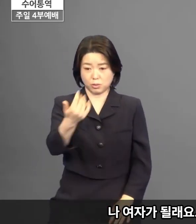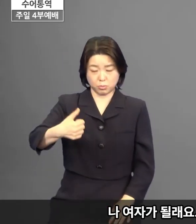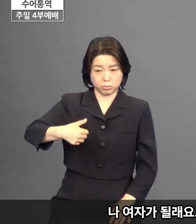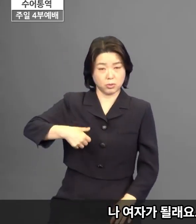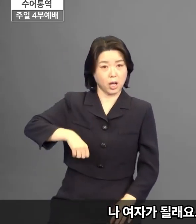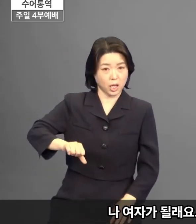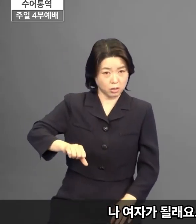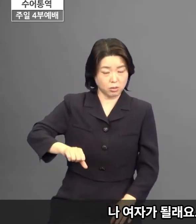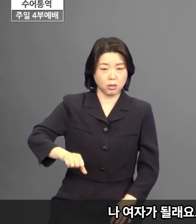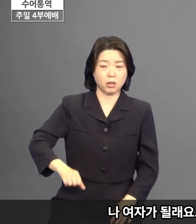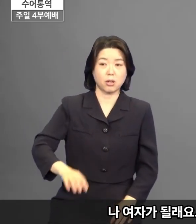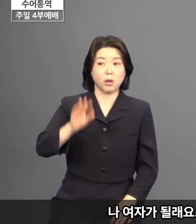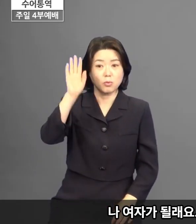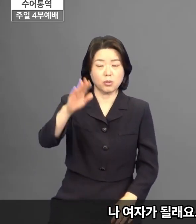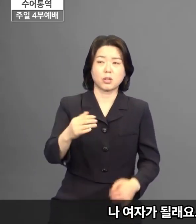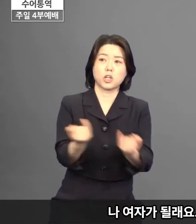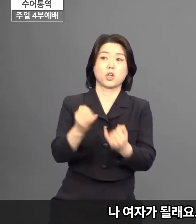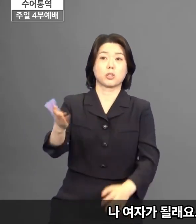여자가 될래요.